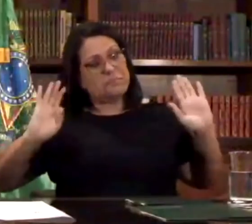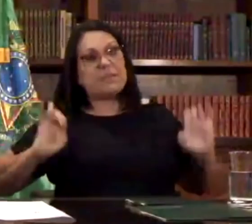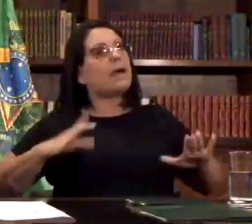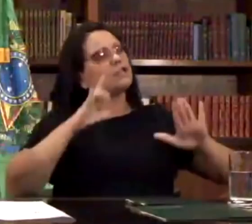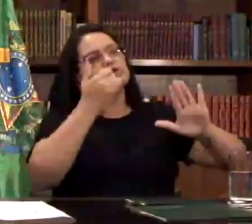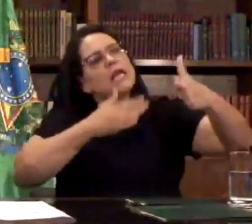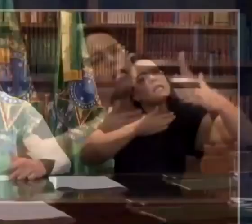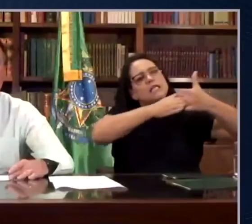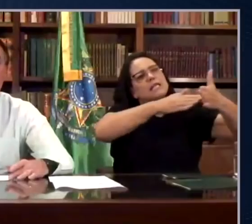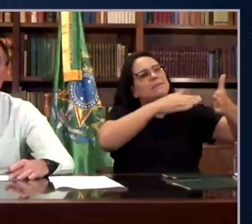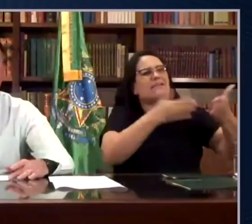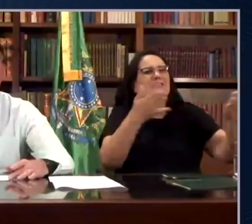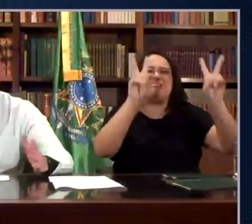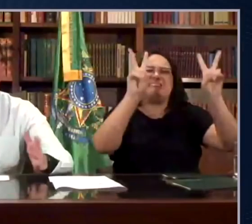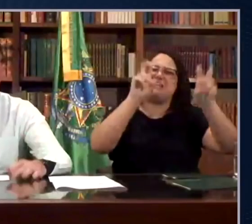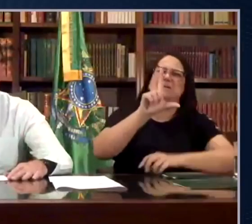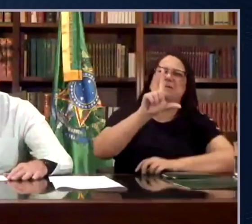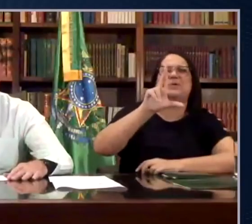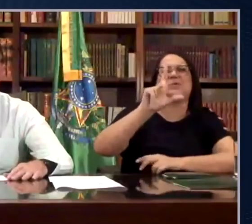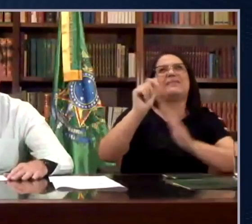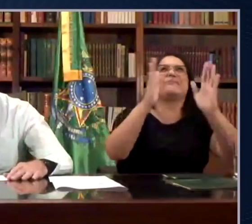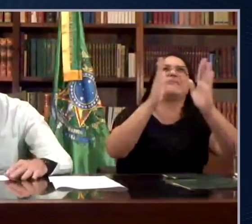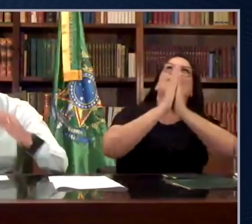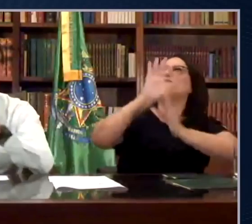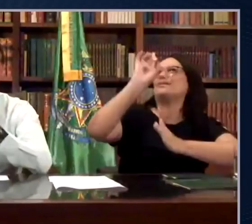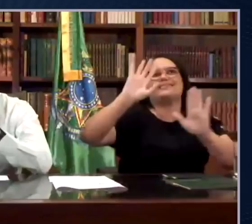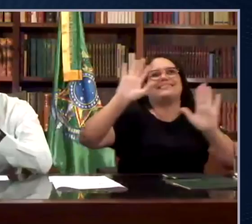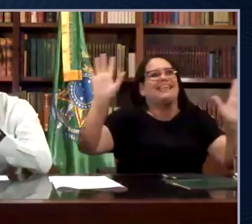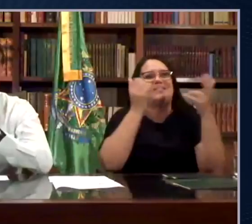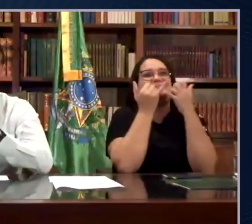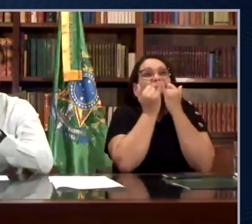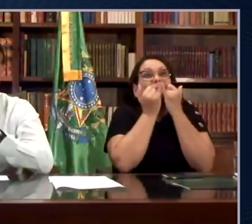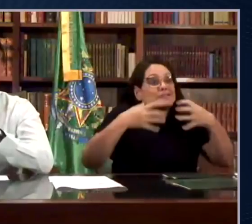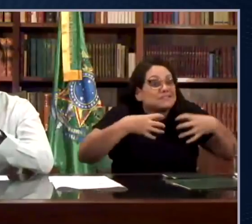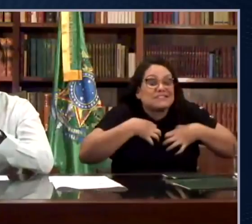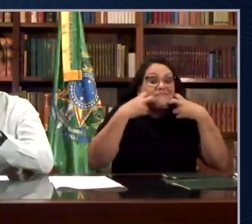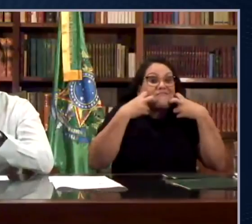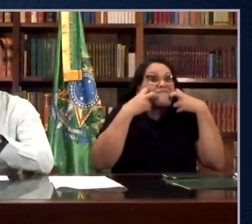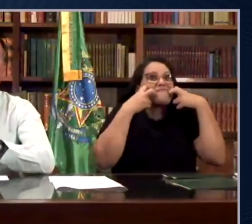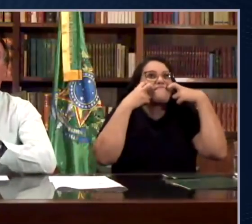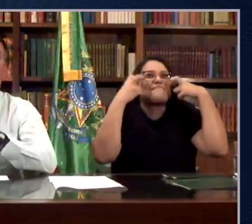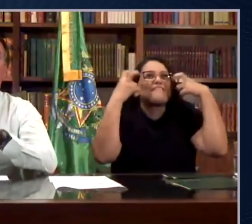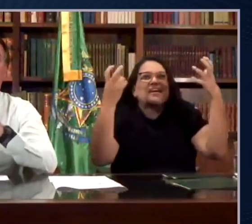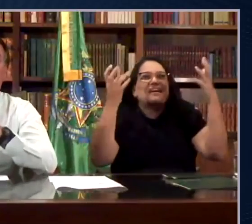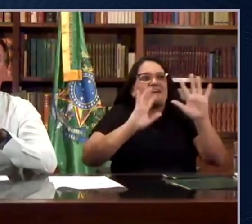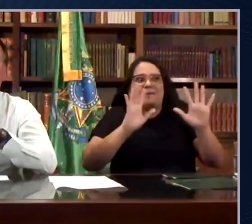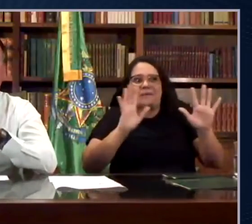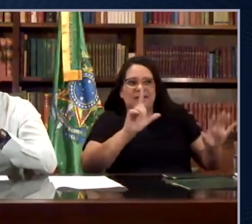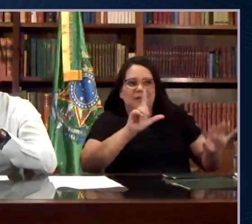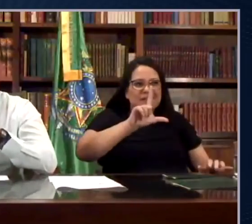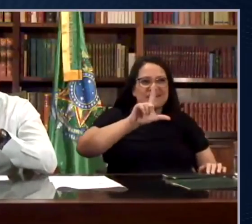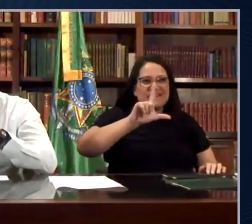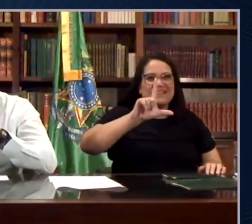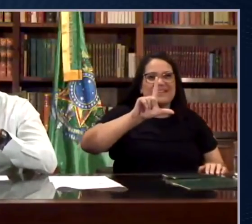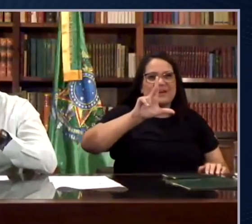um limite. Essa do Lula agora, pelo amor de Deus, eu estou com vergonha. Eu estou com vergonha dessa aproximação do